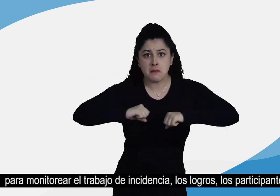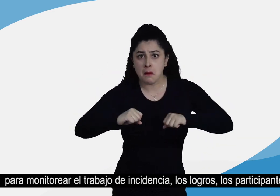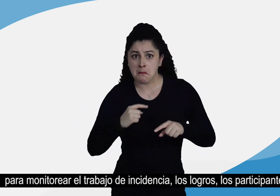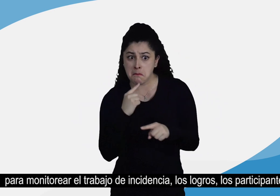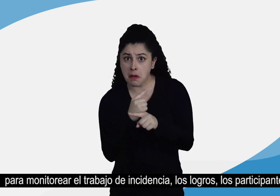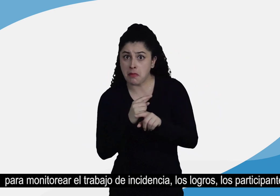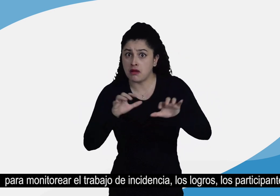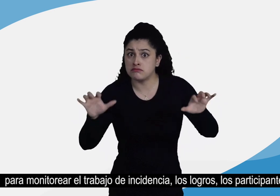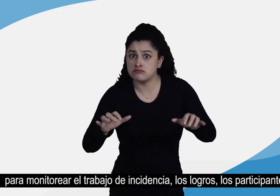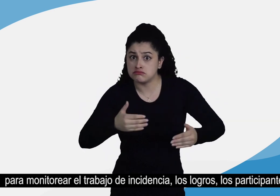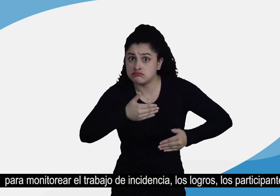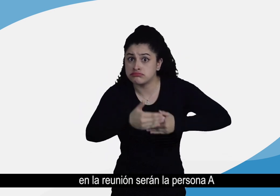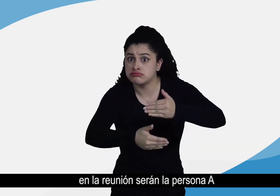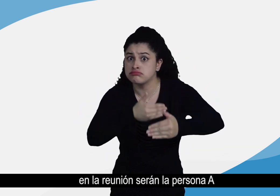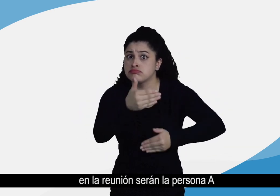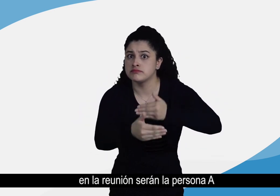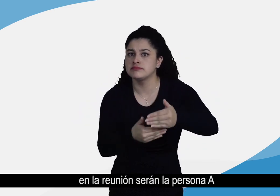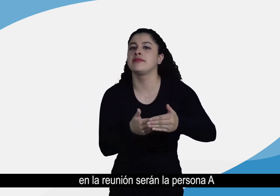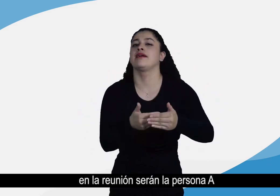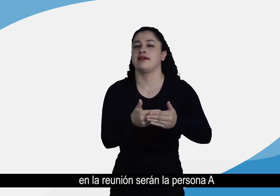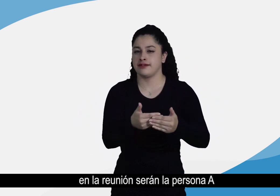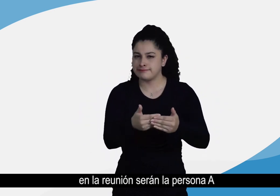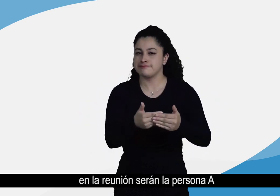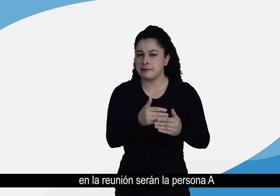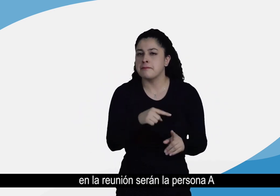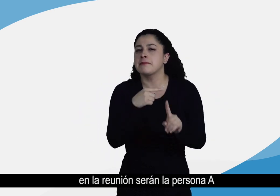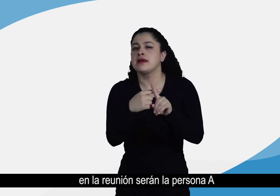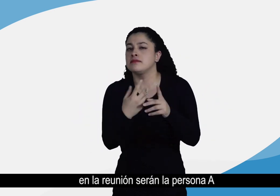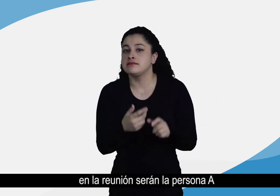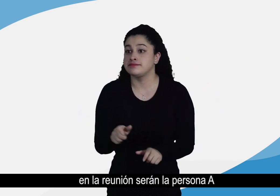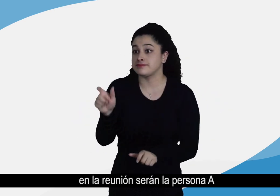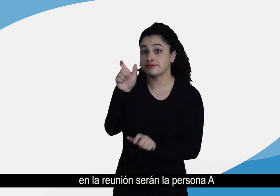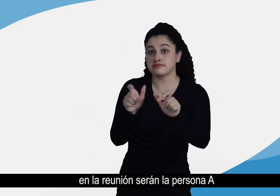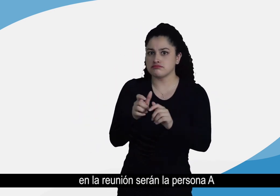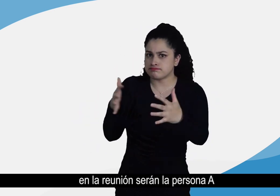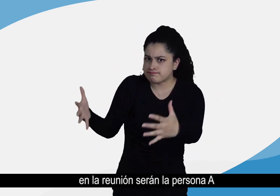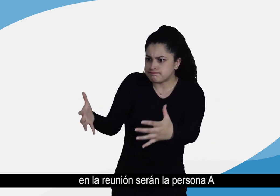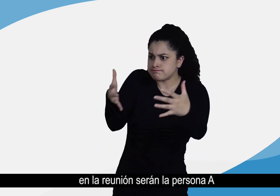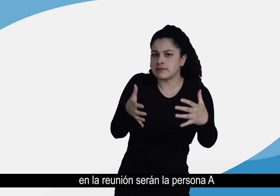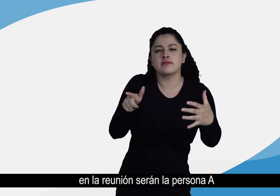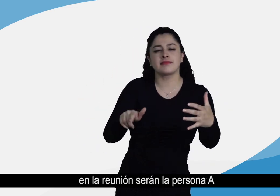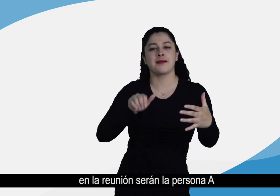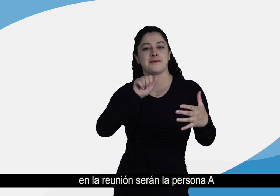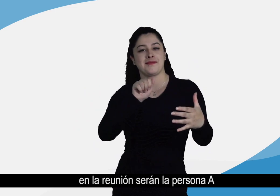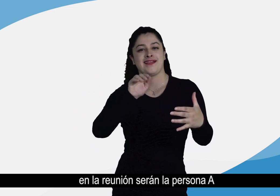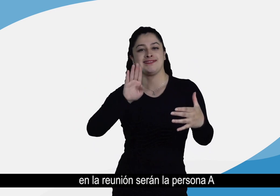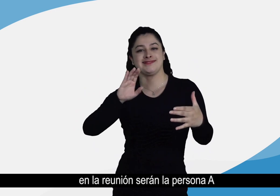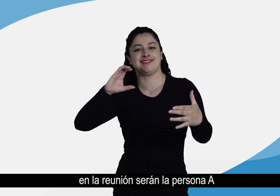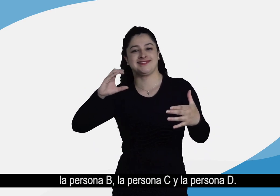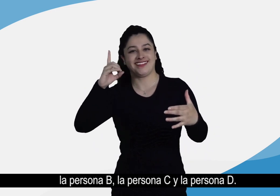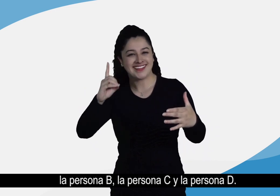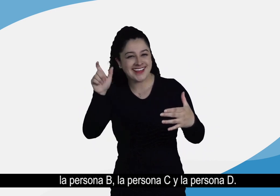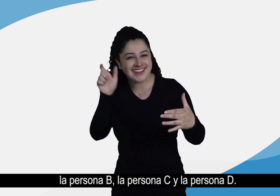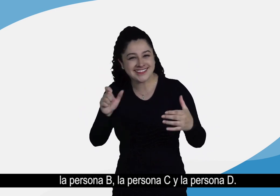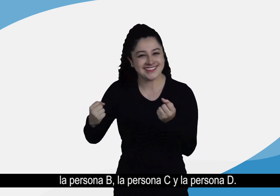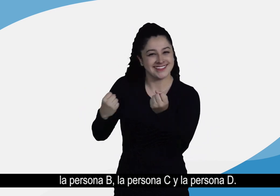Los participantes En la reunión Serán La persona A La persona B